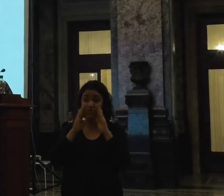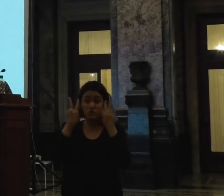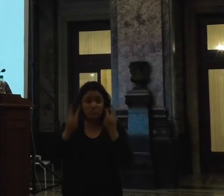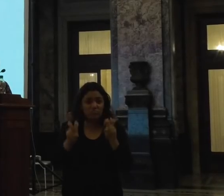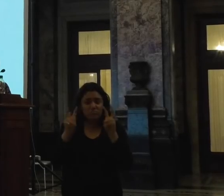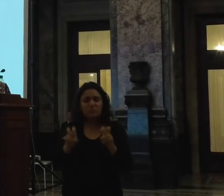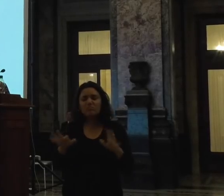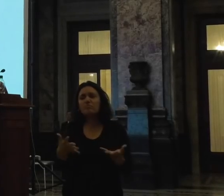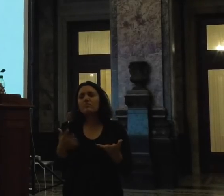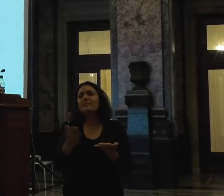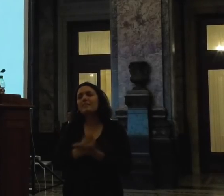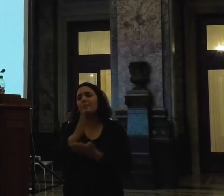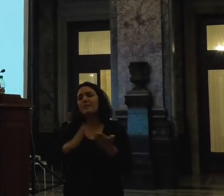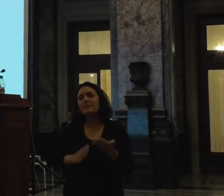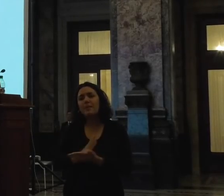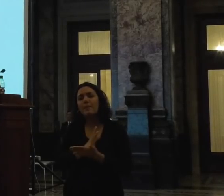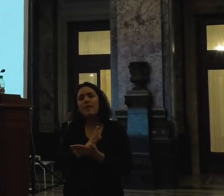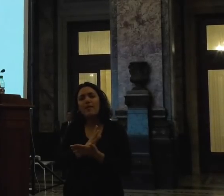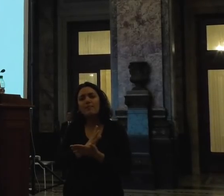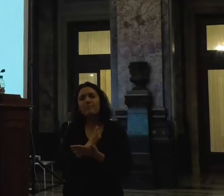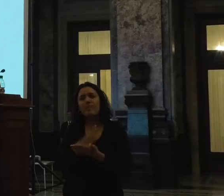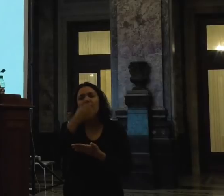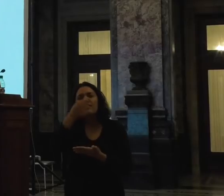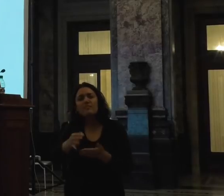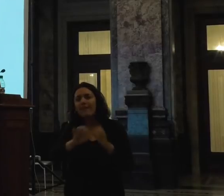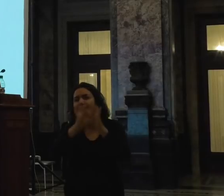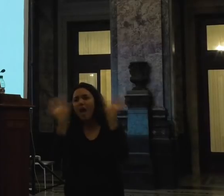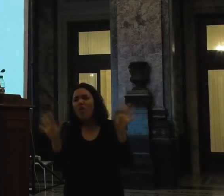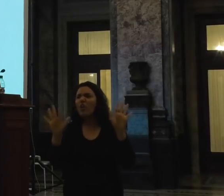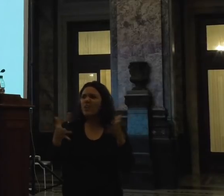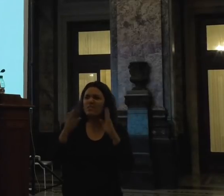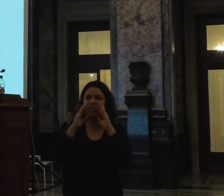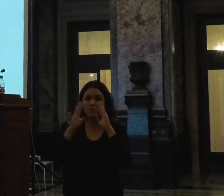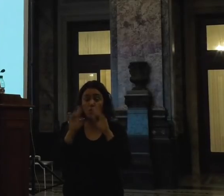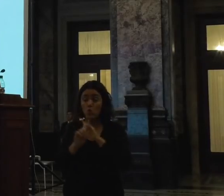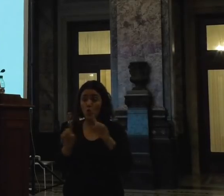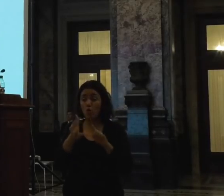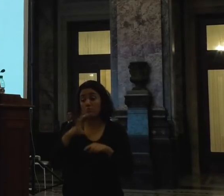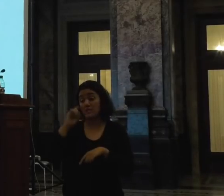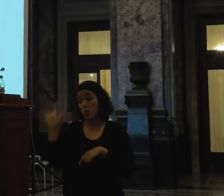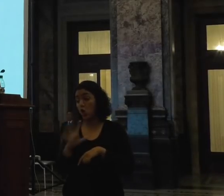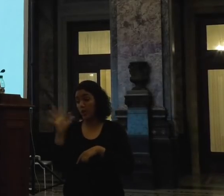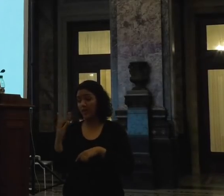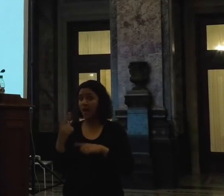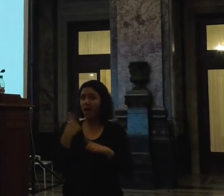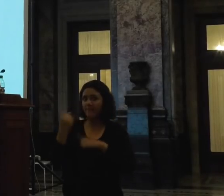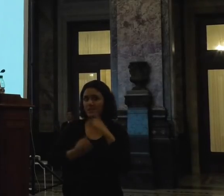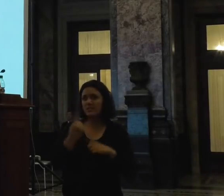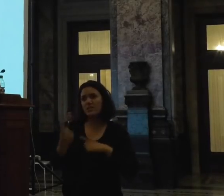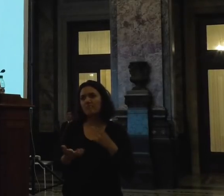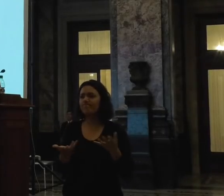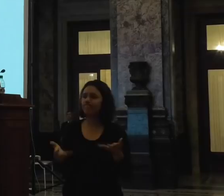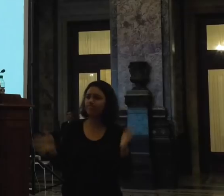no siempre ha sido definida con precisión. Como muchos constructos, si no todos en psicología, a veces son un